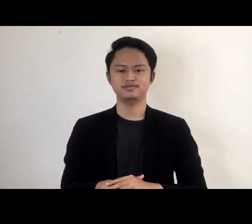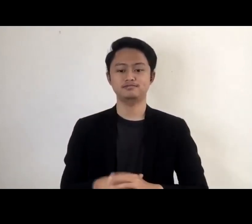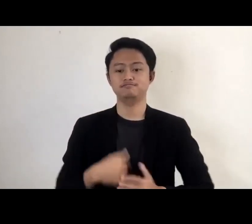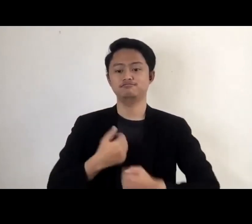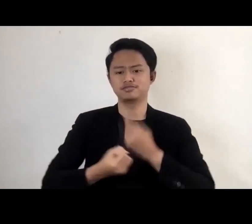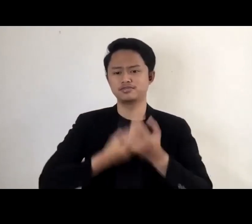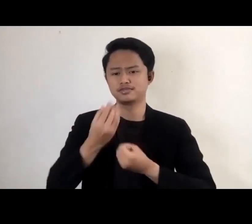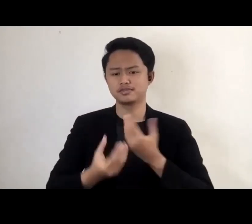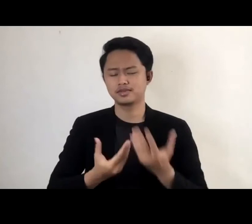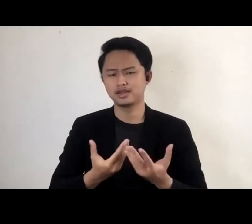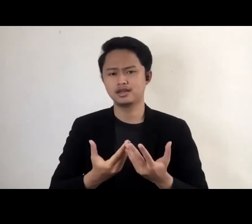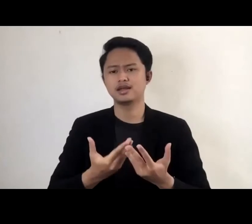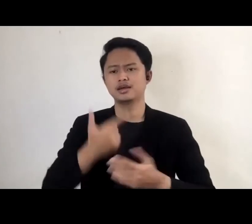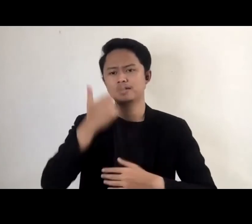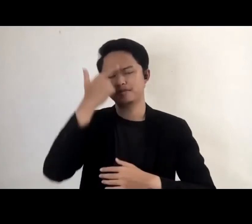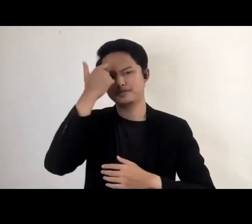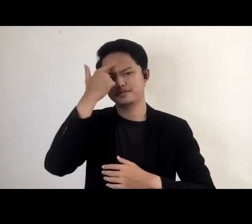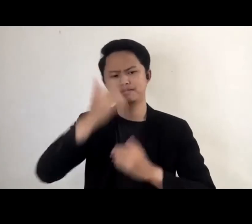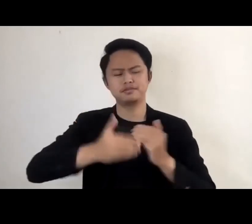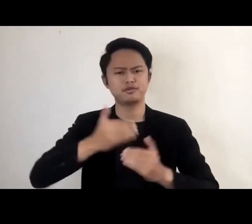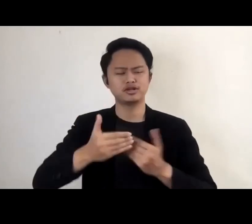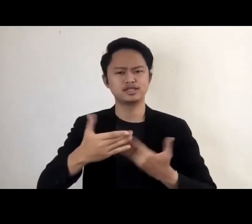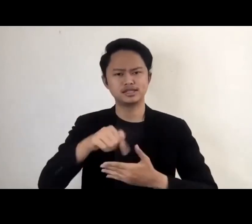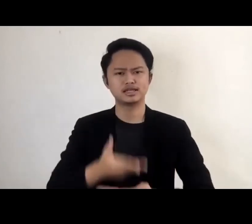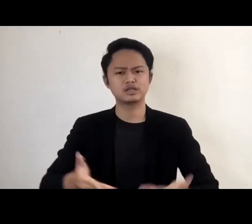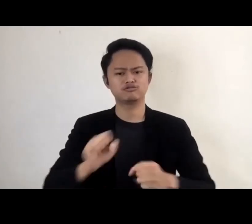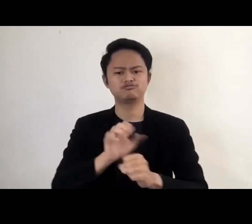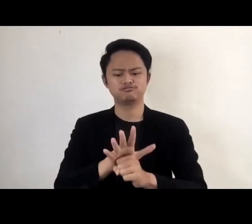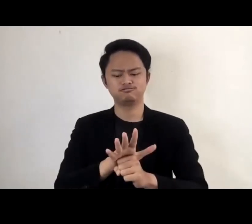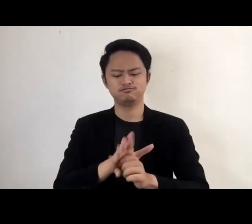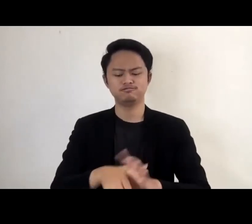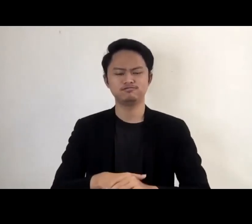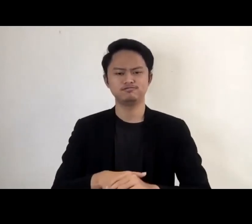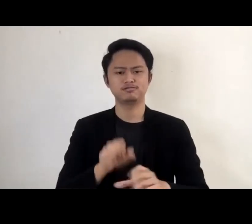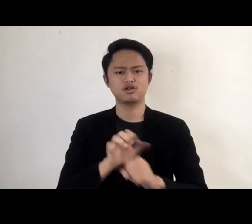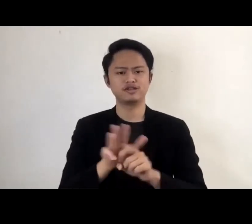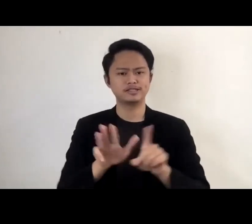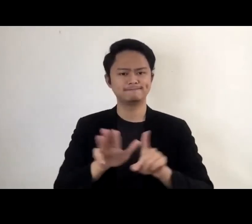sampaikan, pembelajaran yang kami hadapi selama masa pandemi COVID-19. 1.